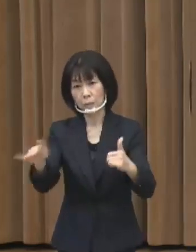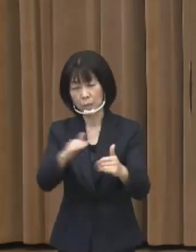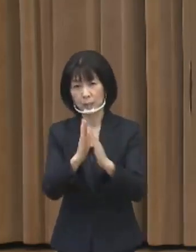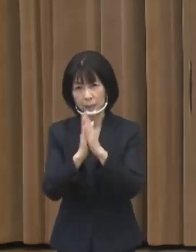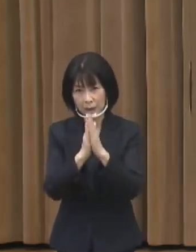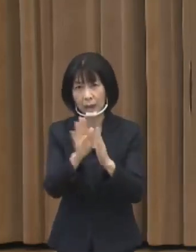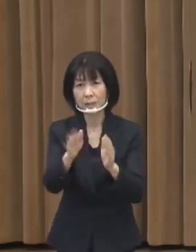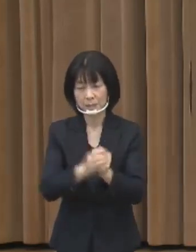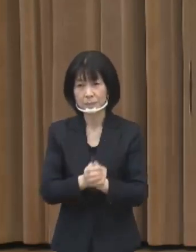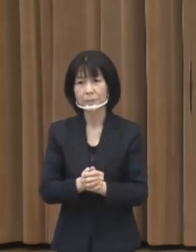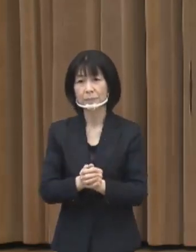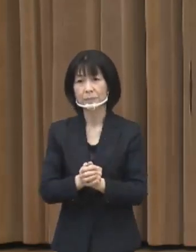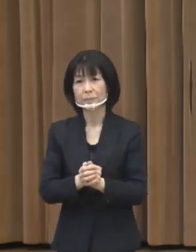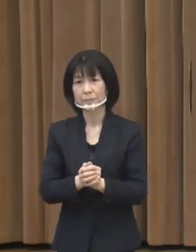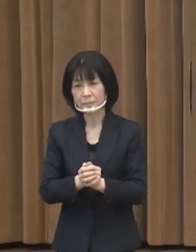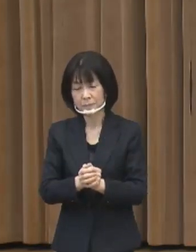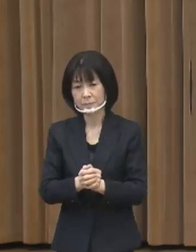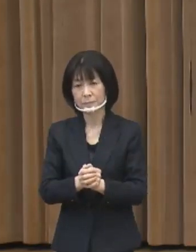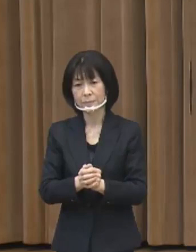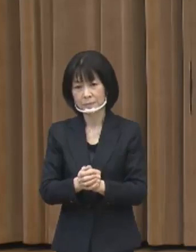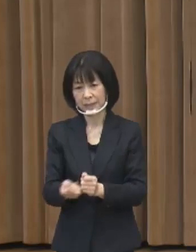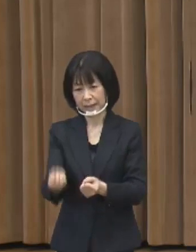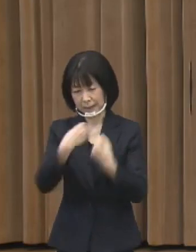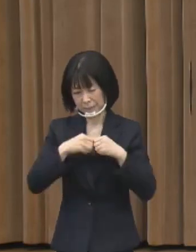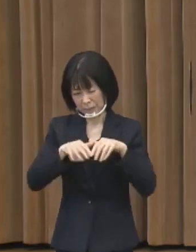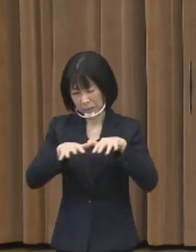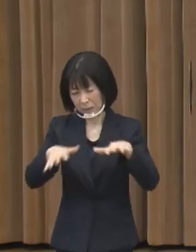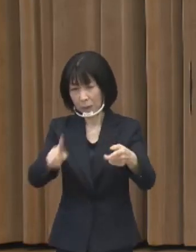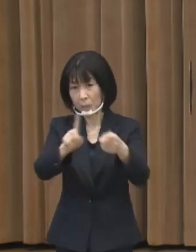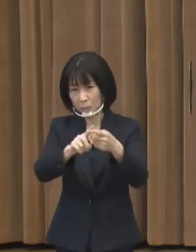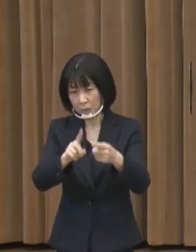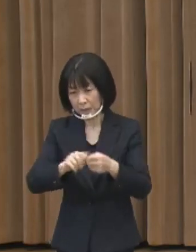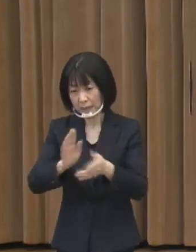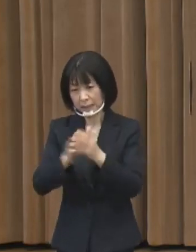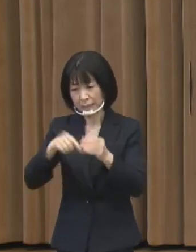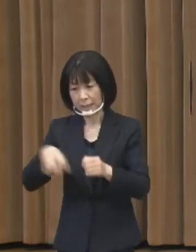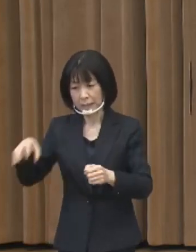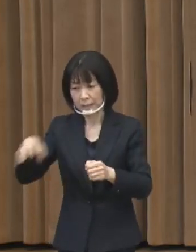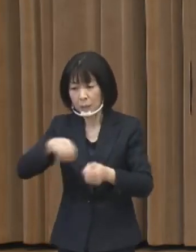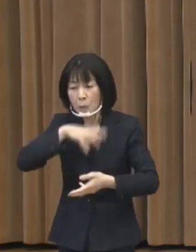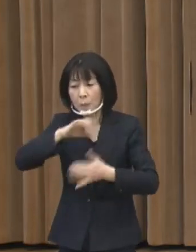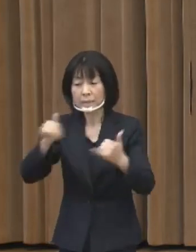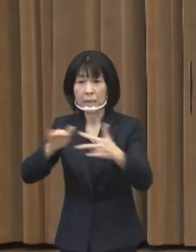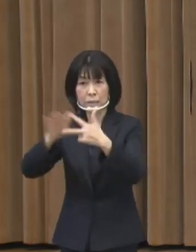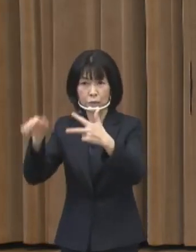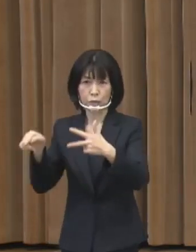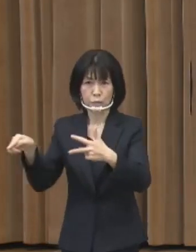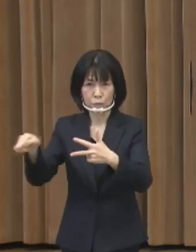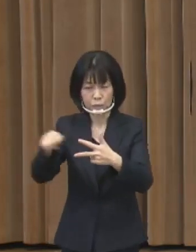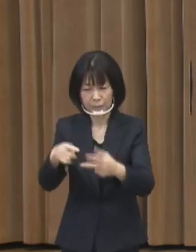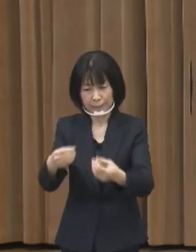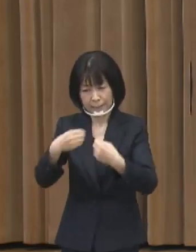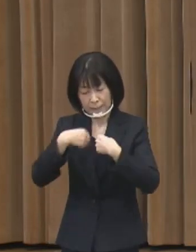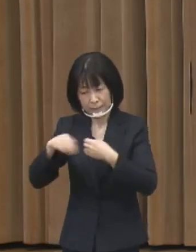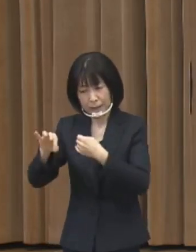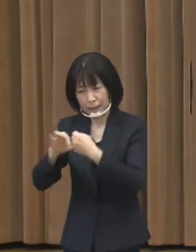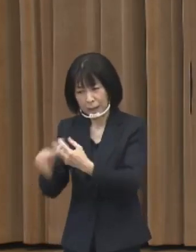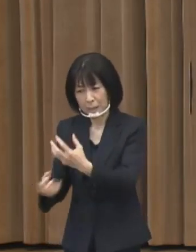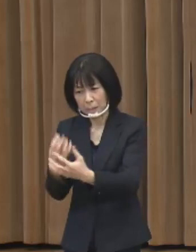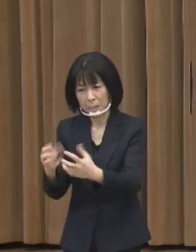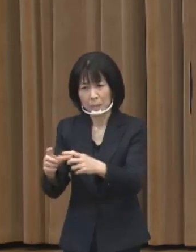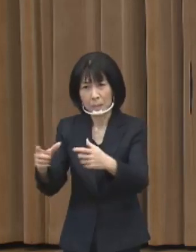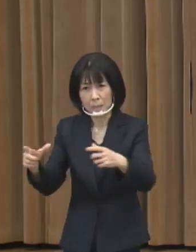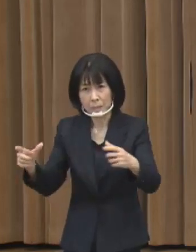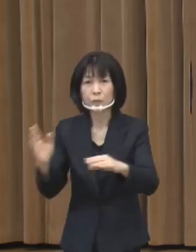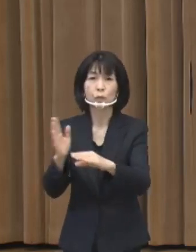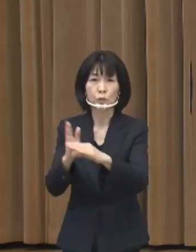します。市中での感染拡大に伴い、県内各地の高齢者施設で感染事例が増加しています